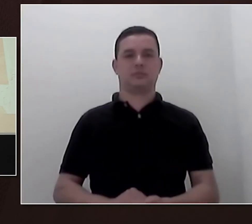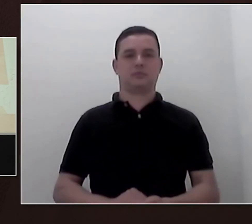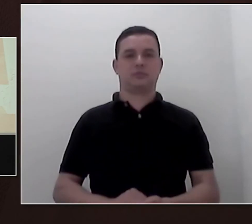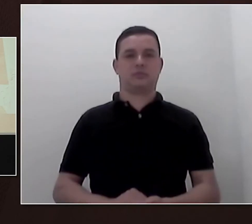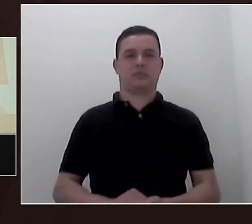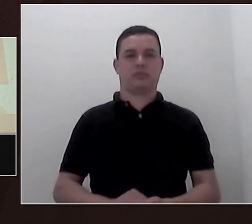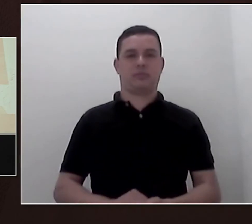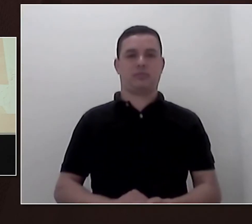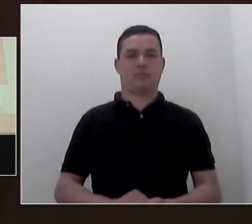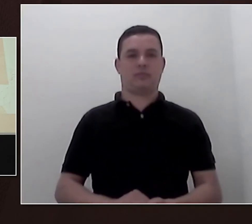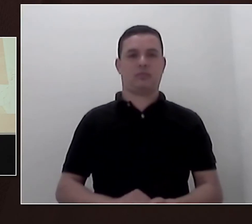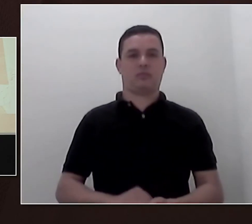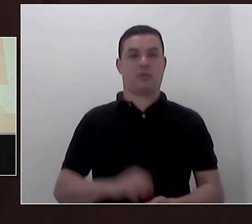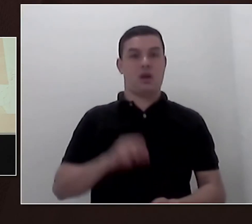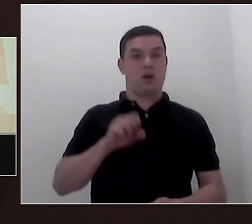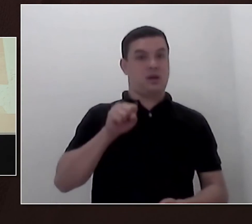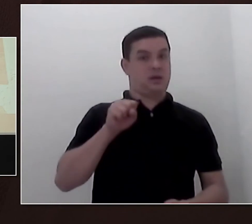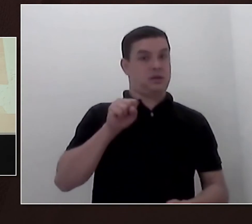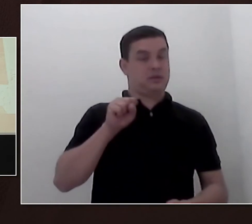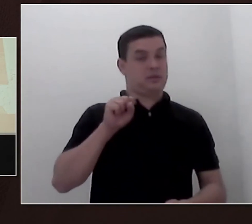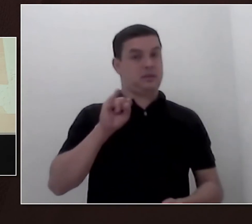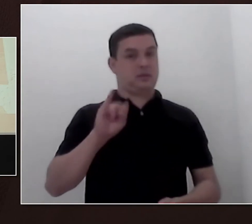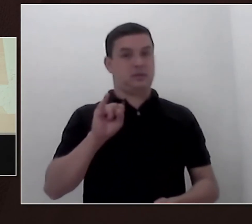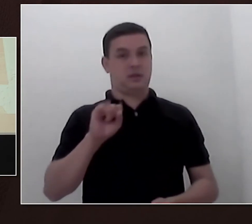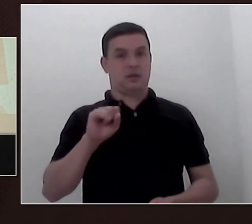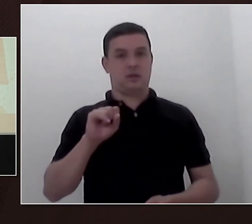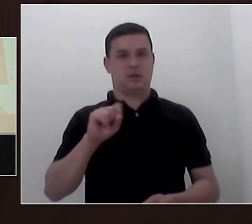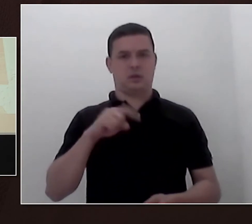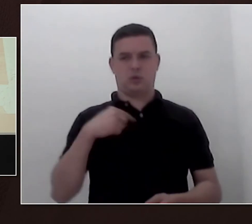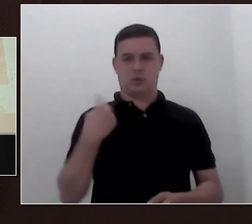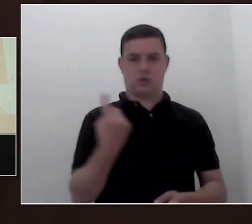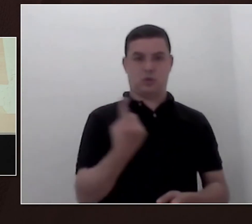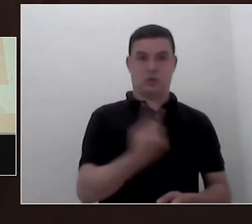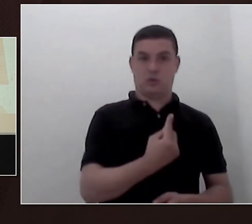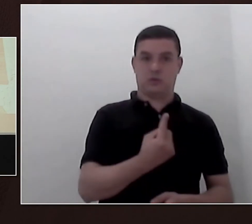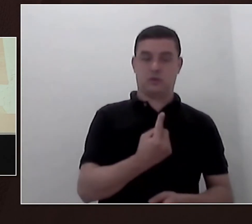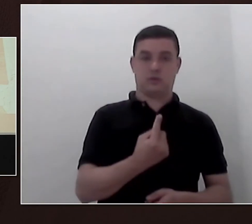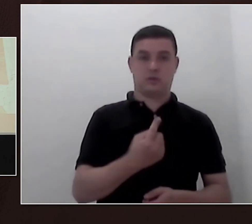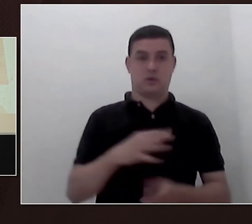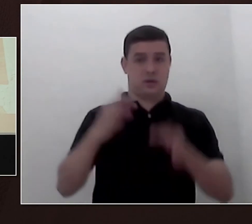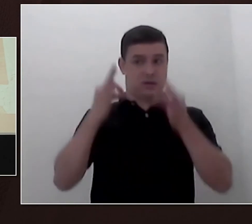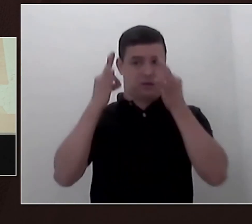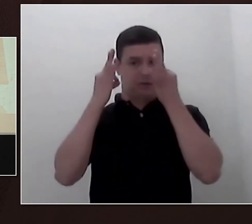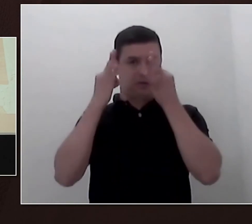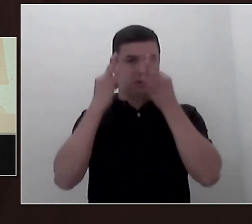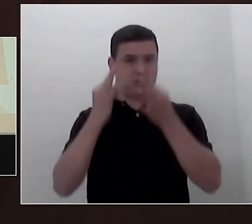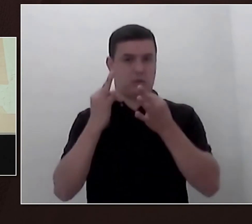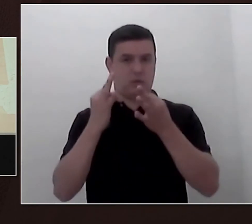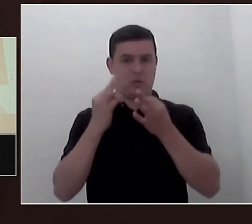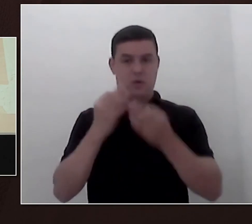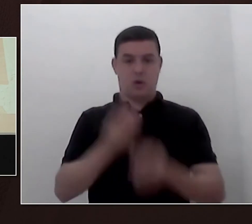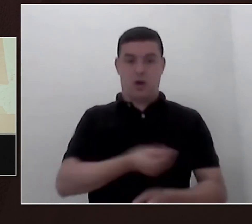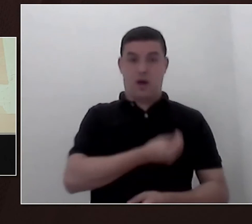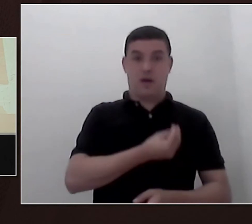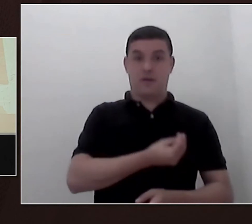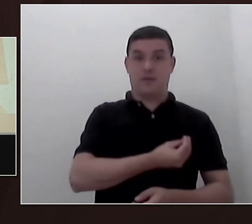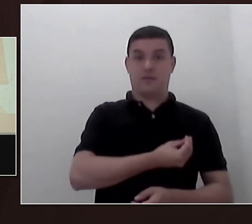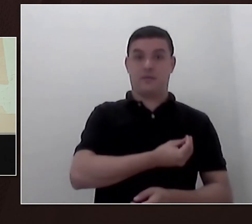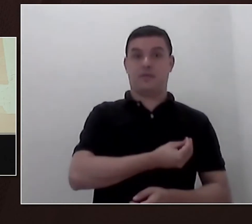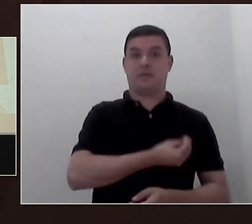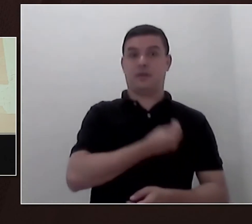cingimos, né, cingimos nossos lombos, né, e nós passamos a viver uma vida